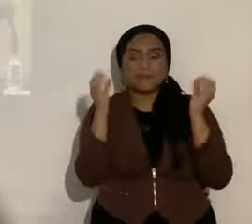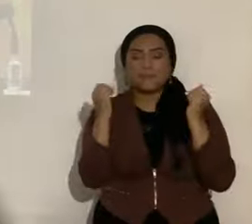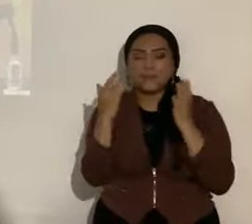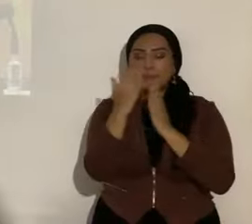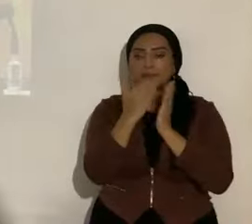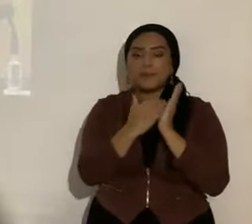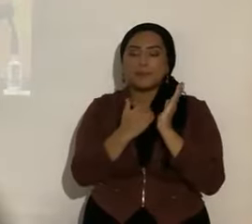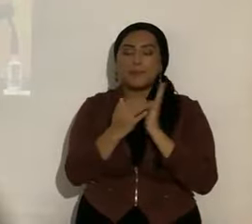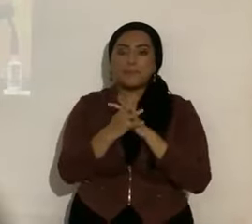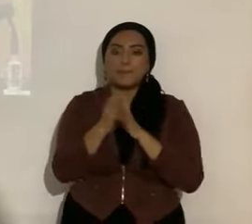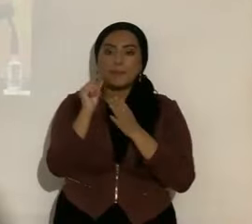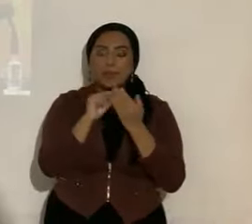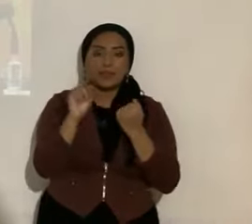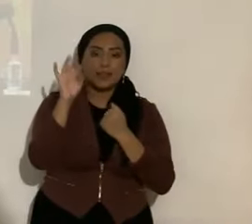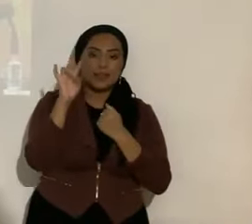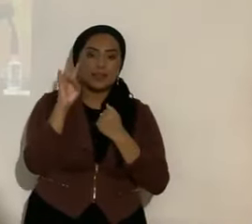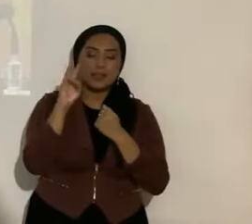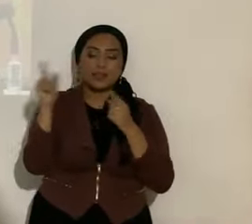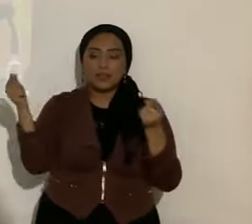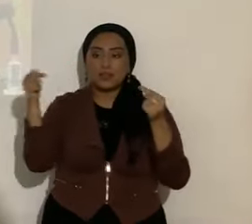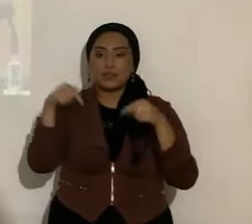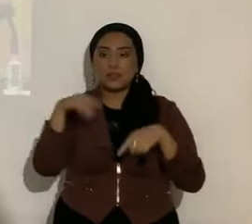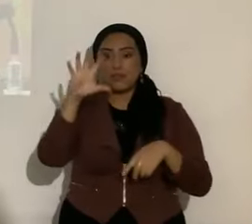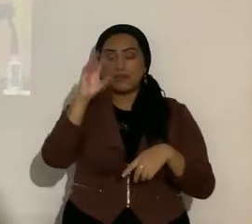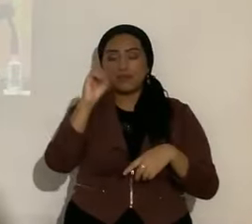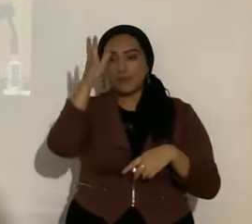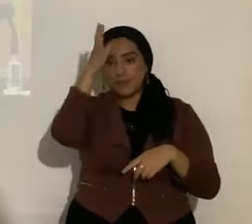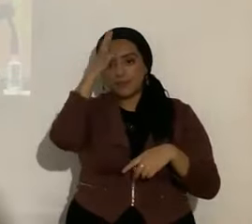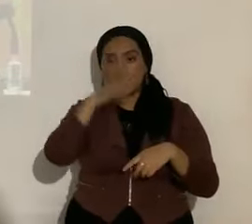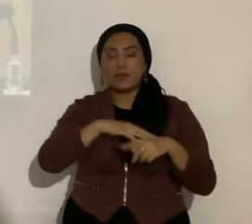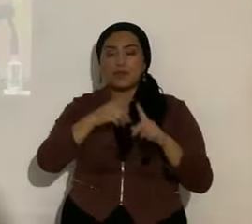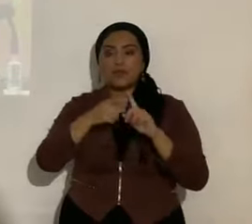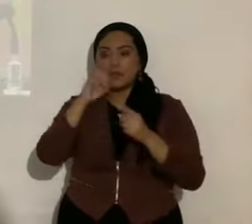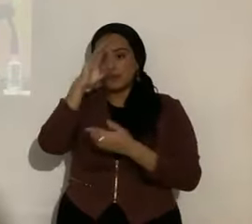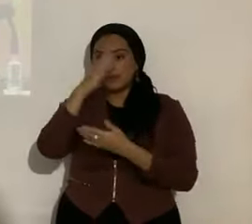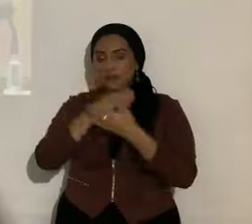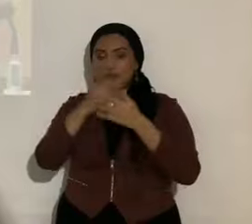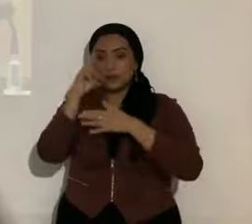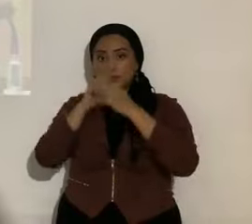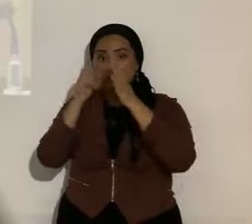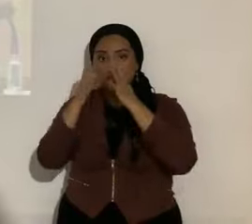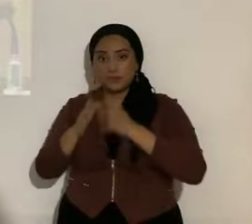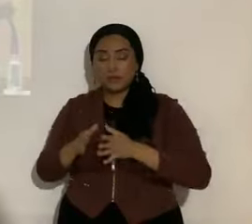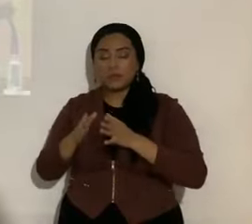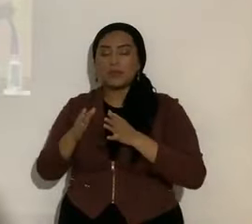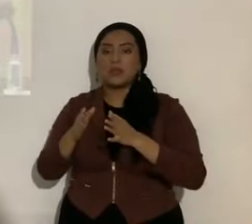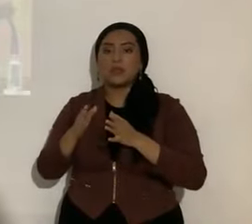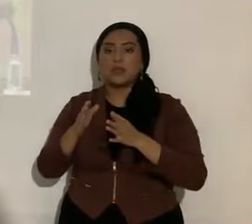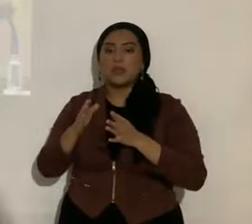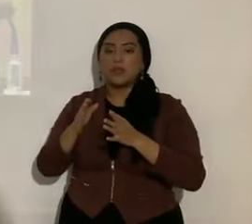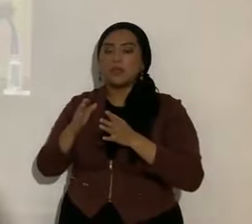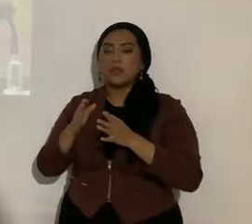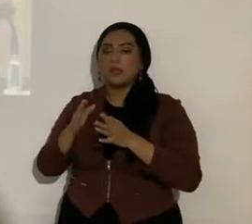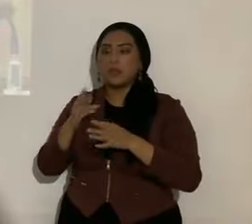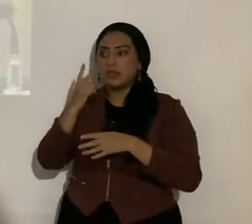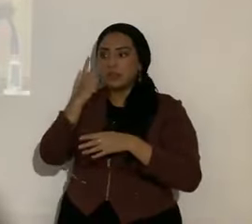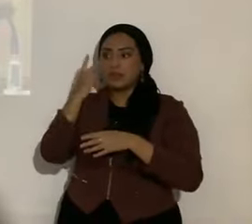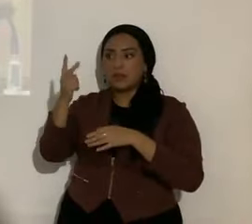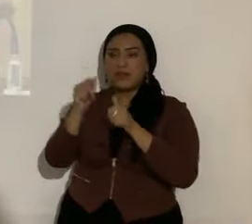cosas. 7. Y vinieron 50 varones de los hijos de los profetas, y se pararon delante a lo